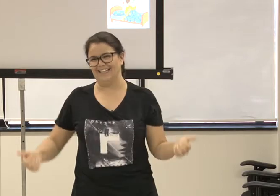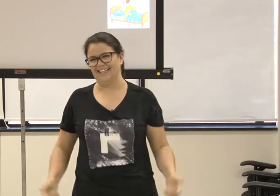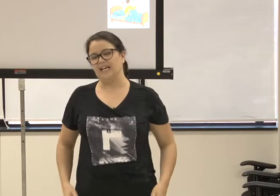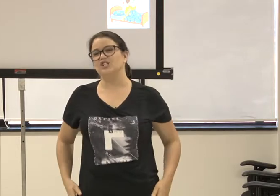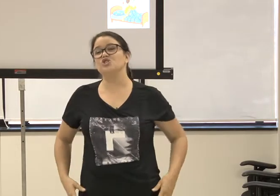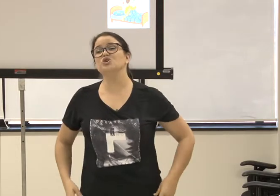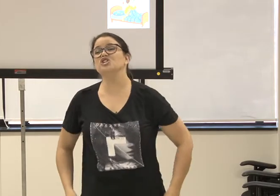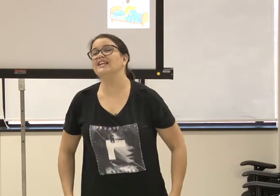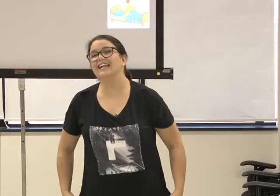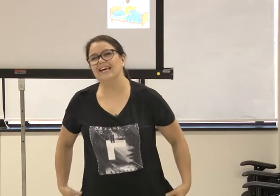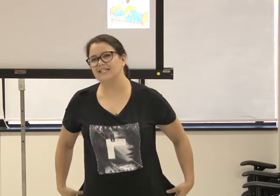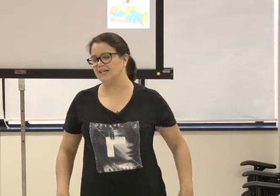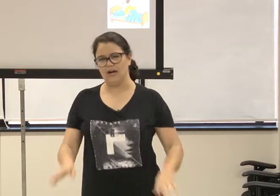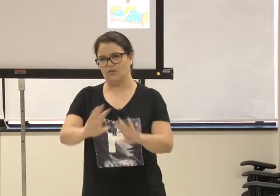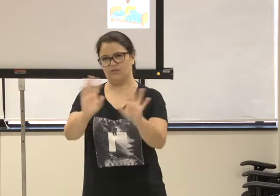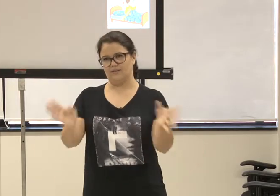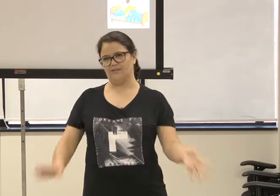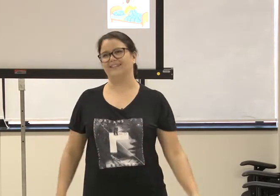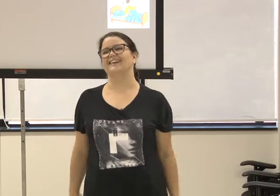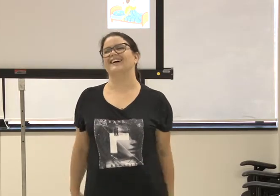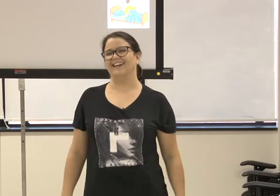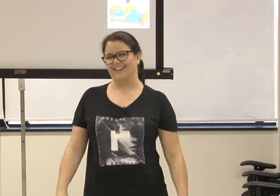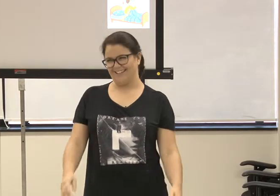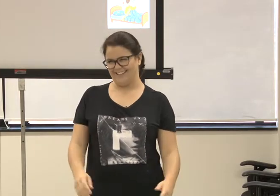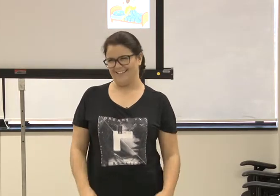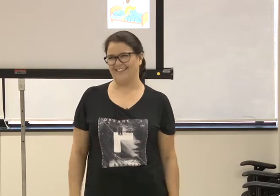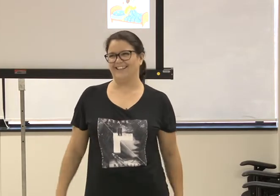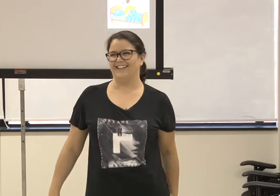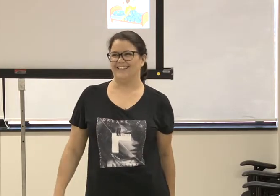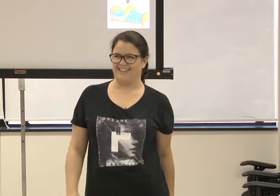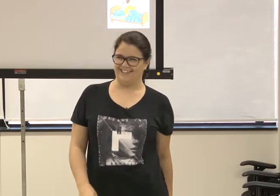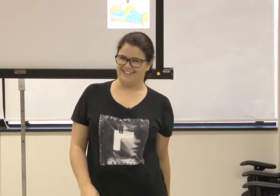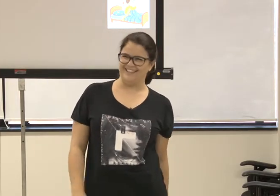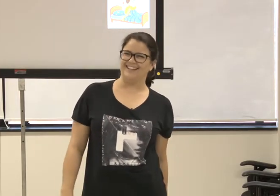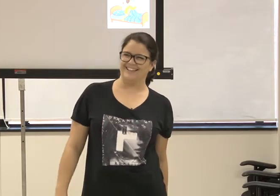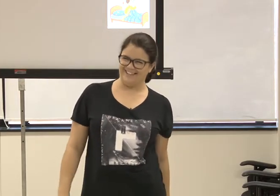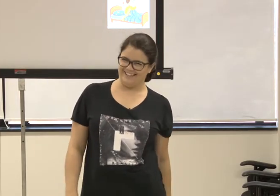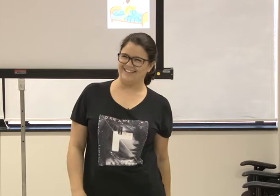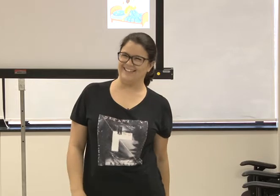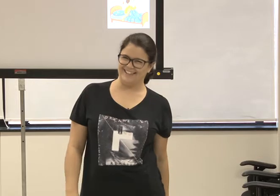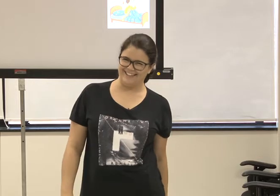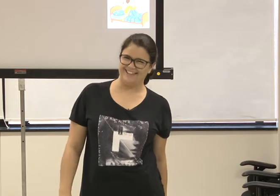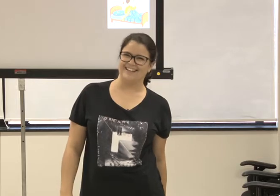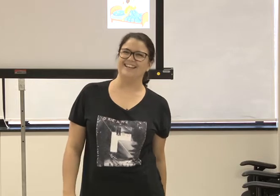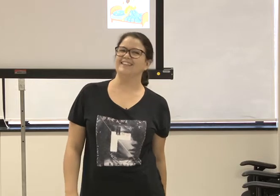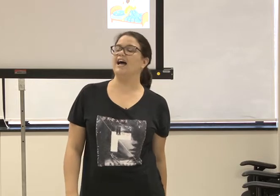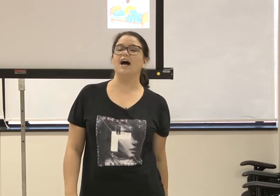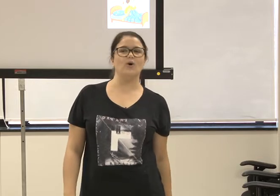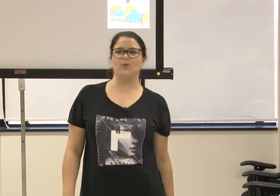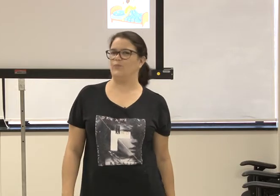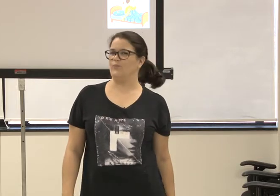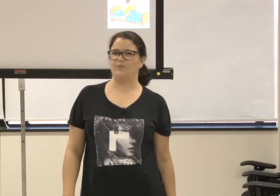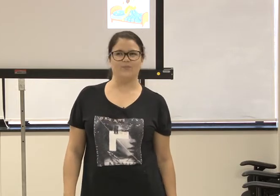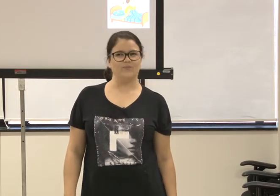sutileza. Sutileza, não. Não, faz sentido. Não, faz sentido. Não. Tem umas coisas que